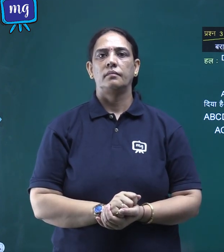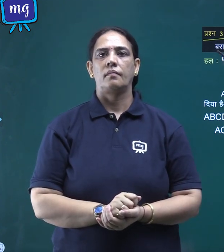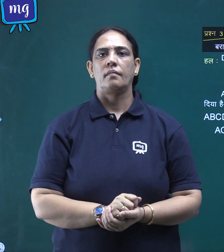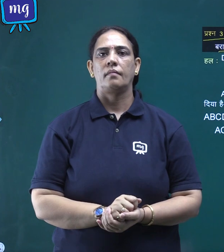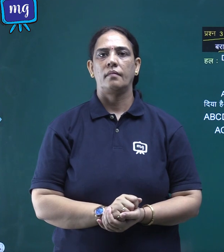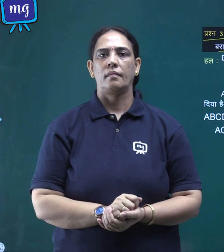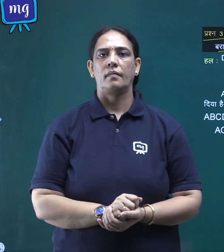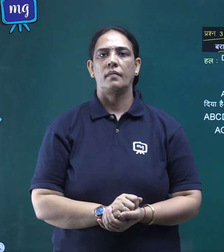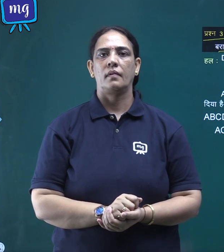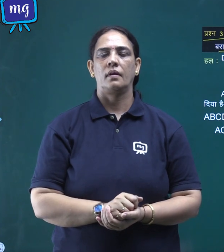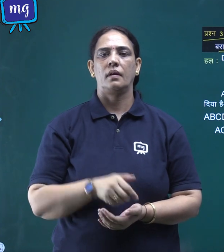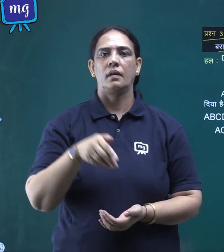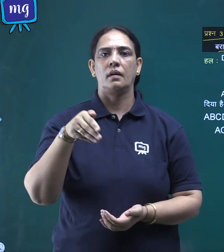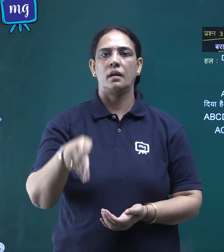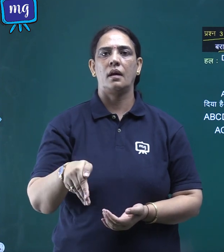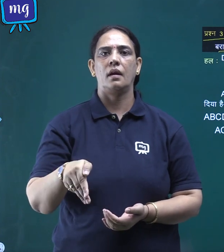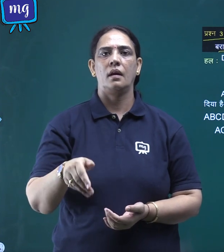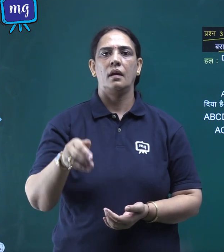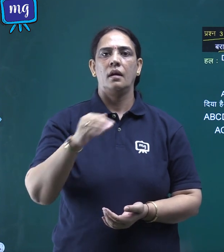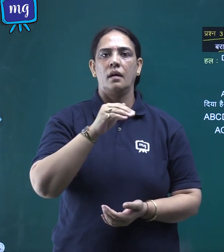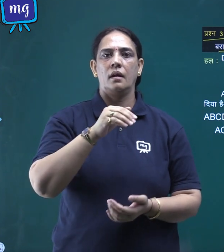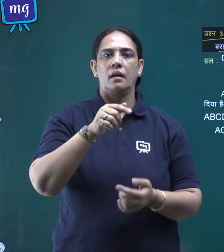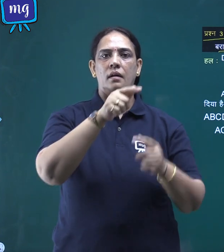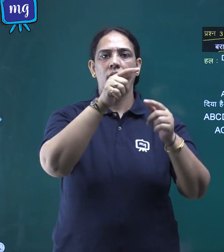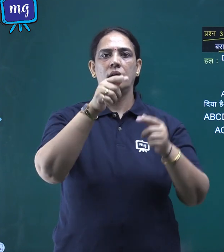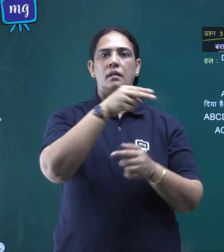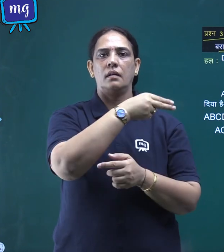के विकर्ण बराबर हो